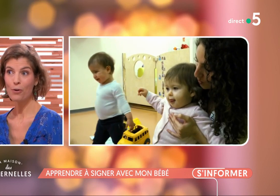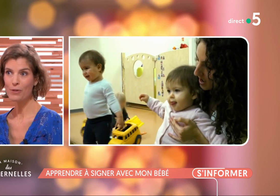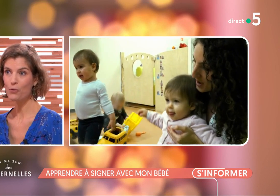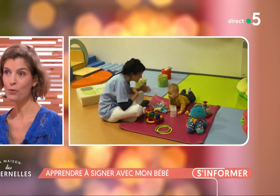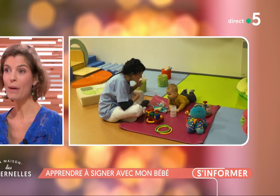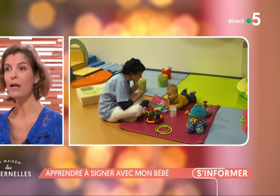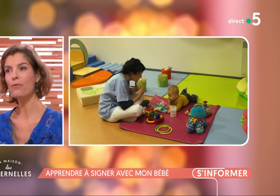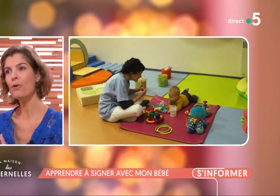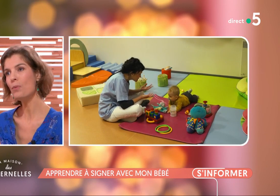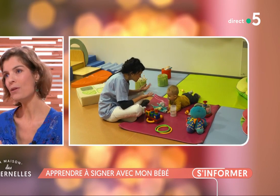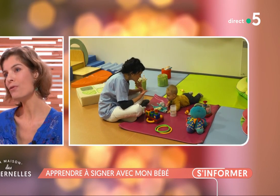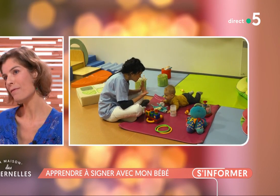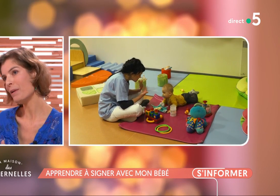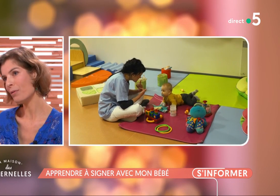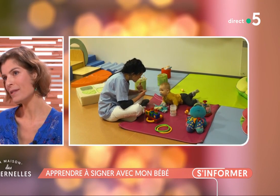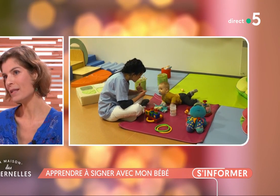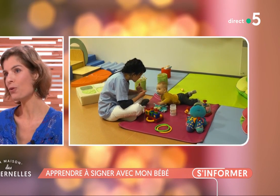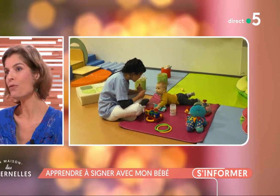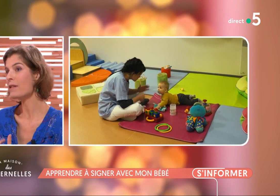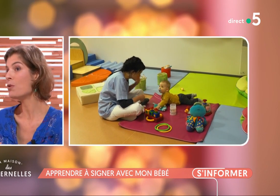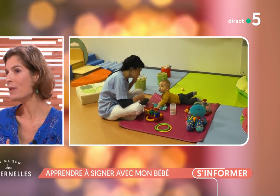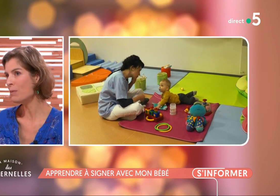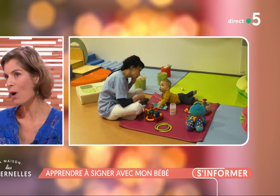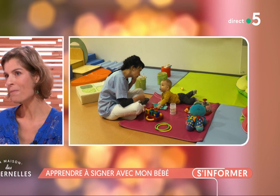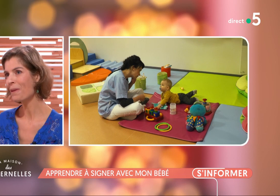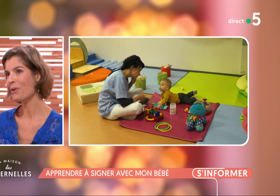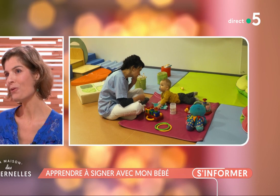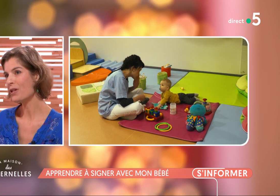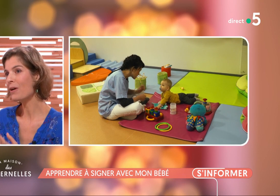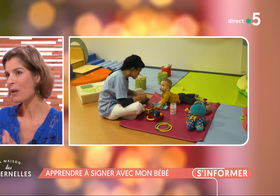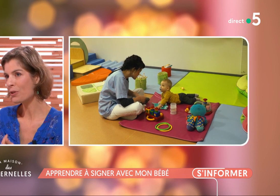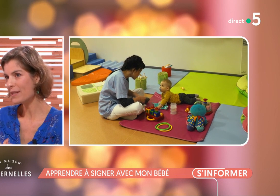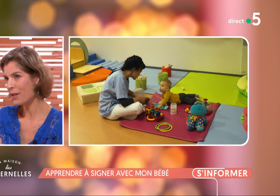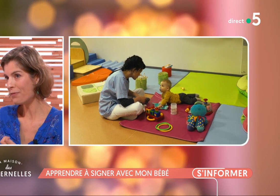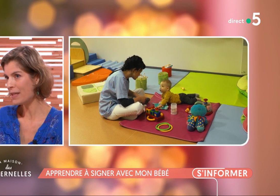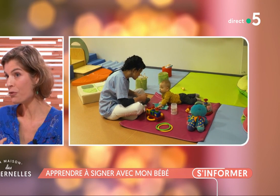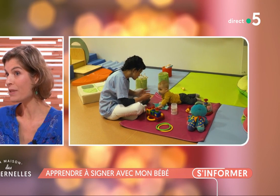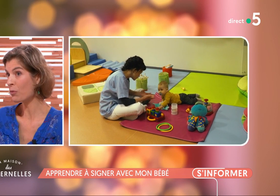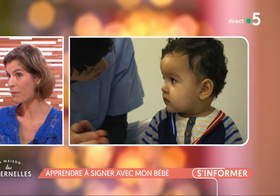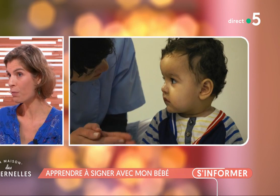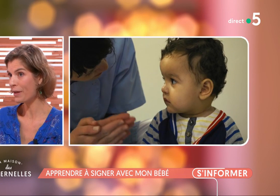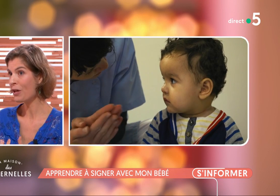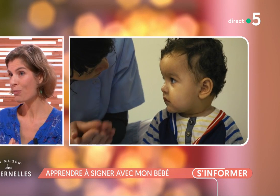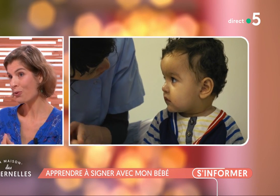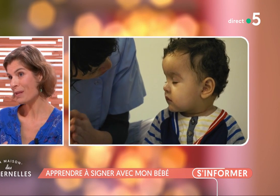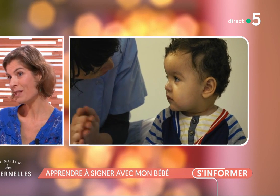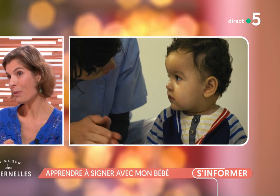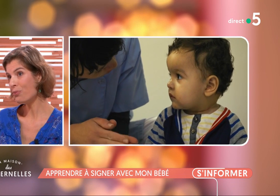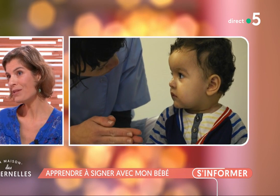commencer tout de suite. Après, l'enfant, lui, ne va faire les premiers signes que vers ses 8-10 mois. En général, quand la motricité fine est suffisamment développée pour que ses petites mains puissent